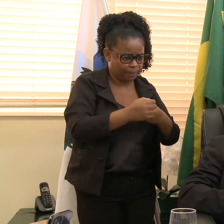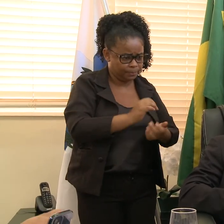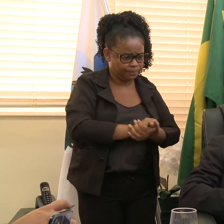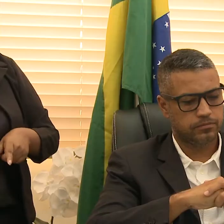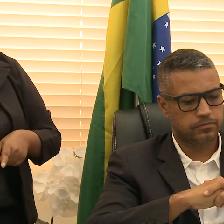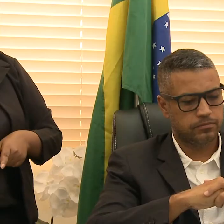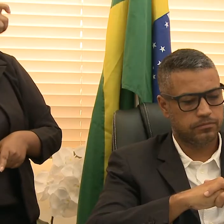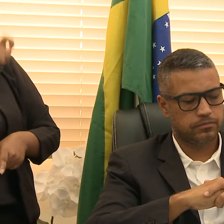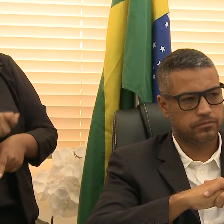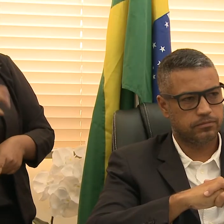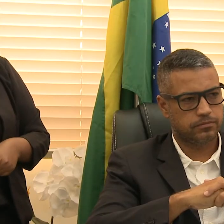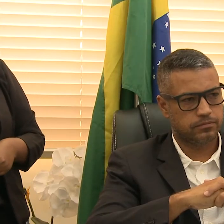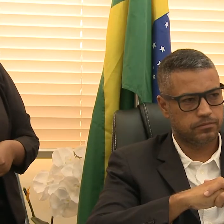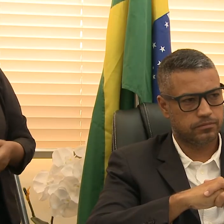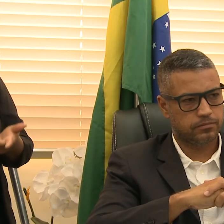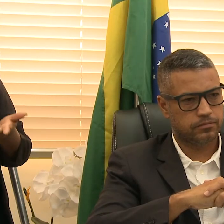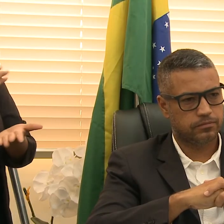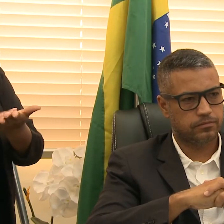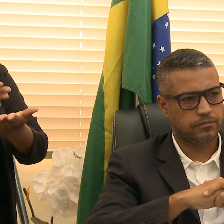falar com ele, vereador.